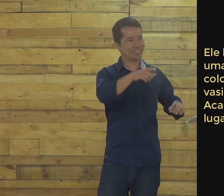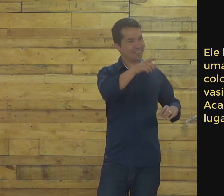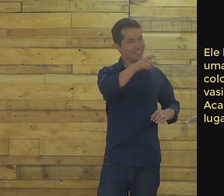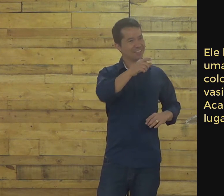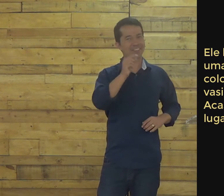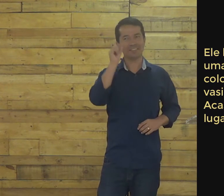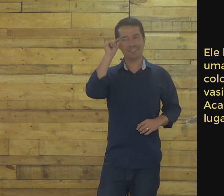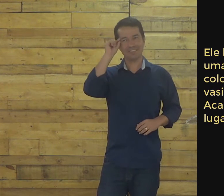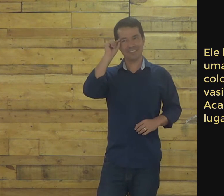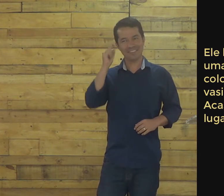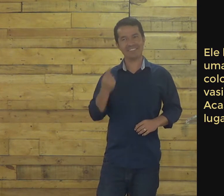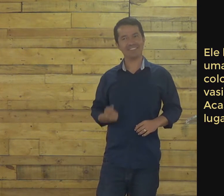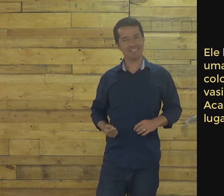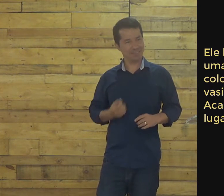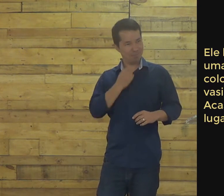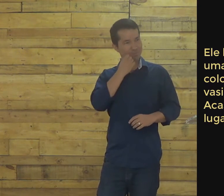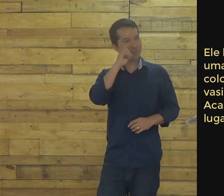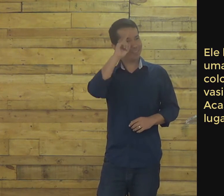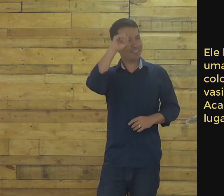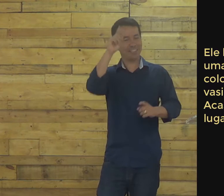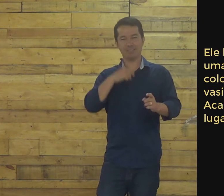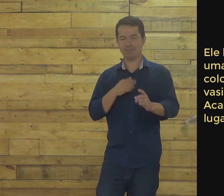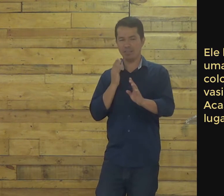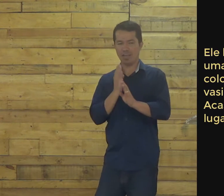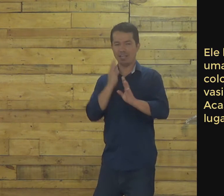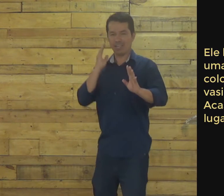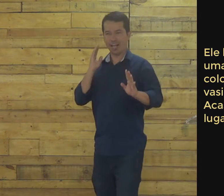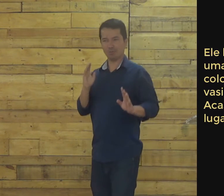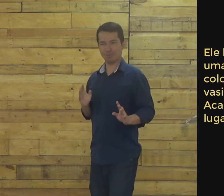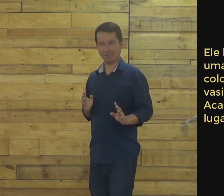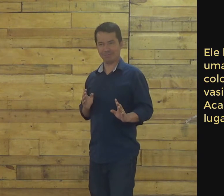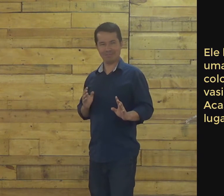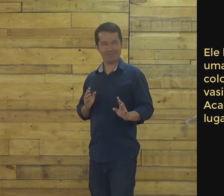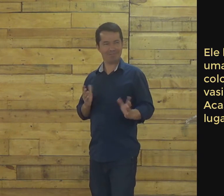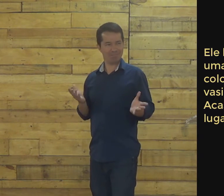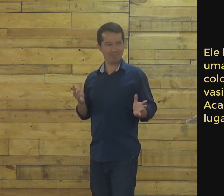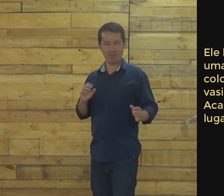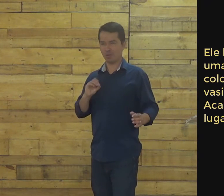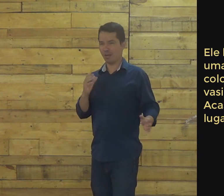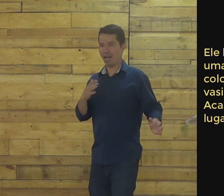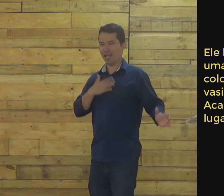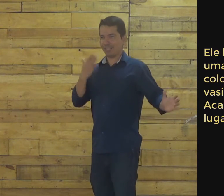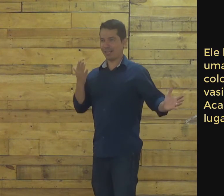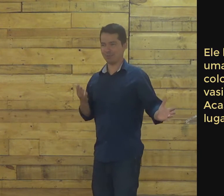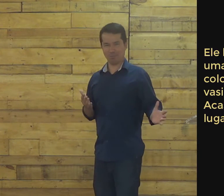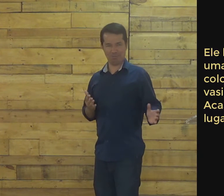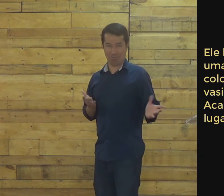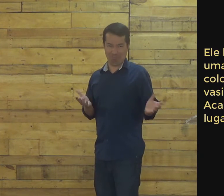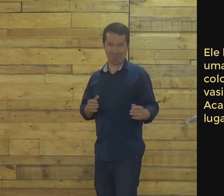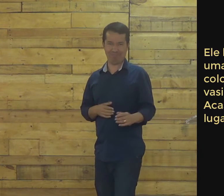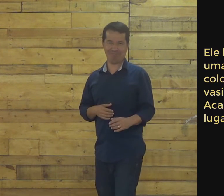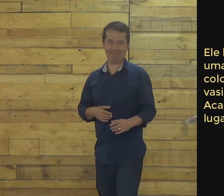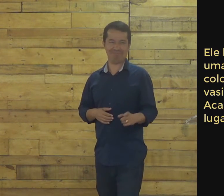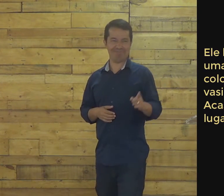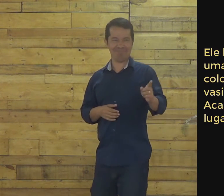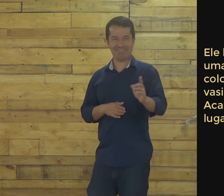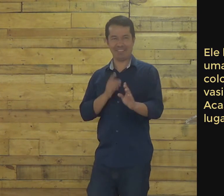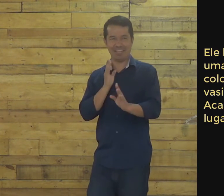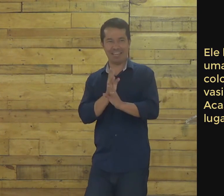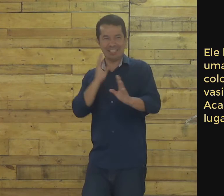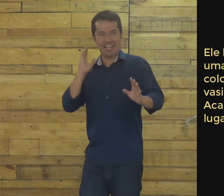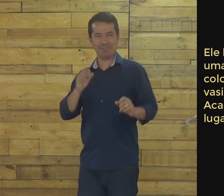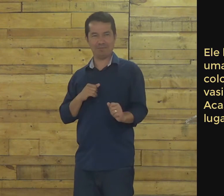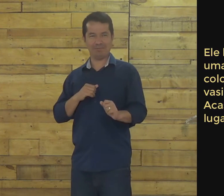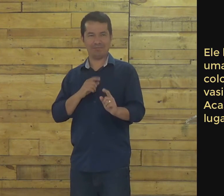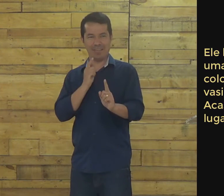Isso, gostei. Gostei, hein? Boa ideia, boa ideia. Acaso, é meio assim de